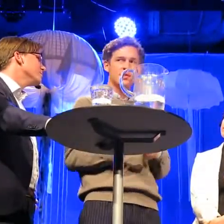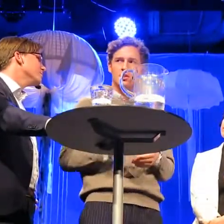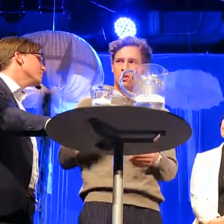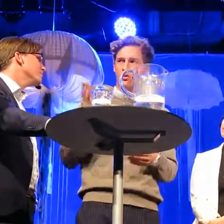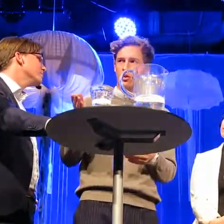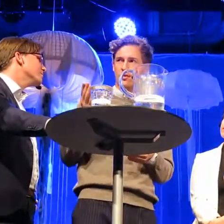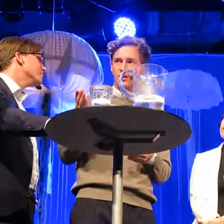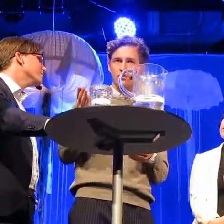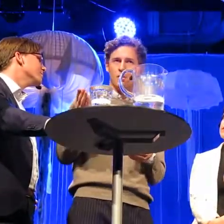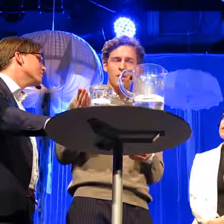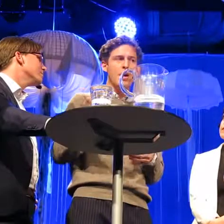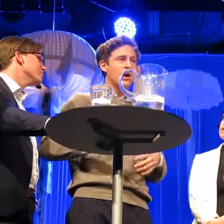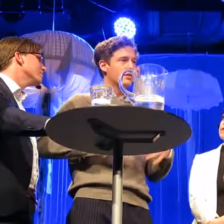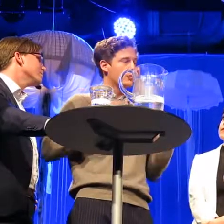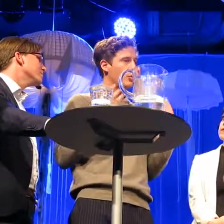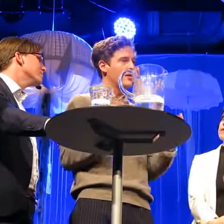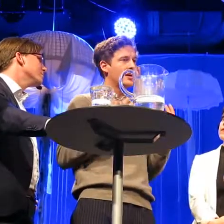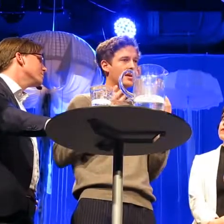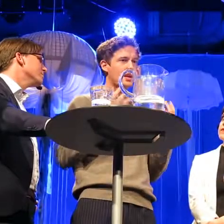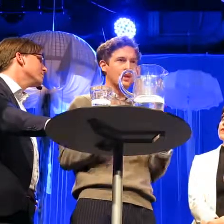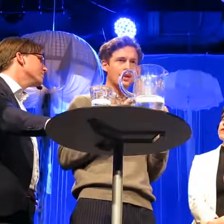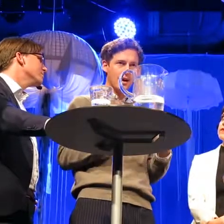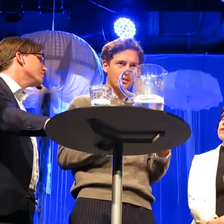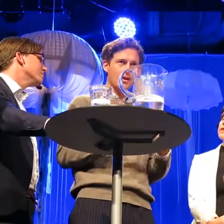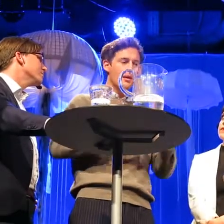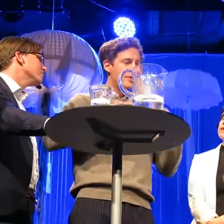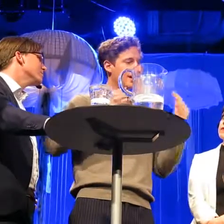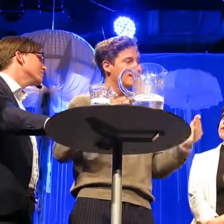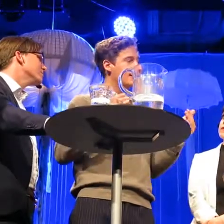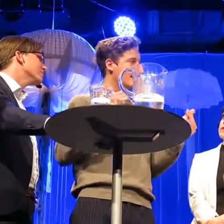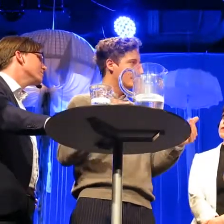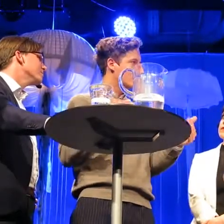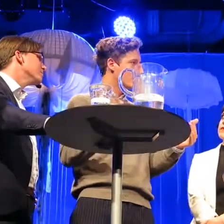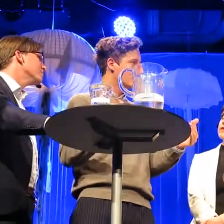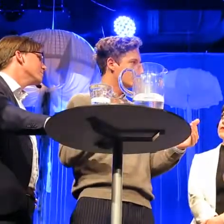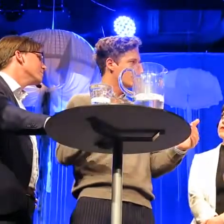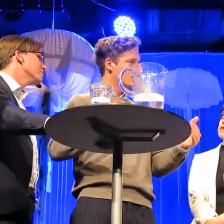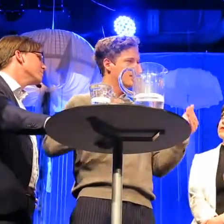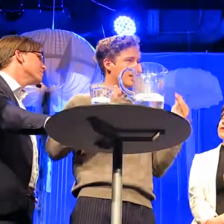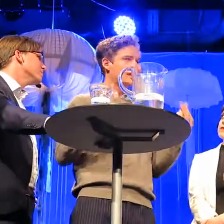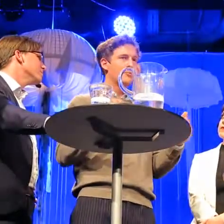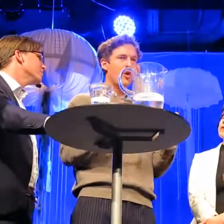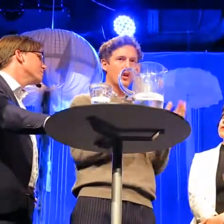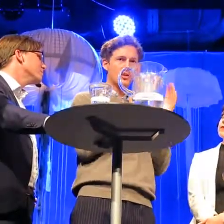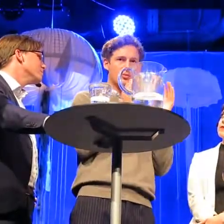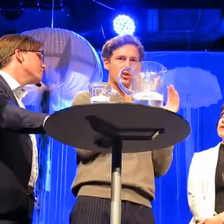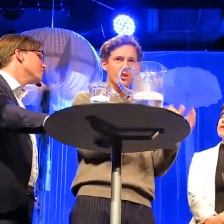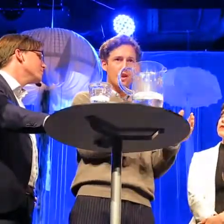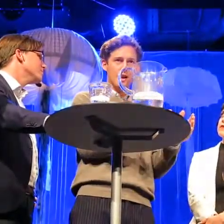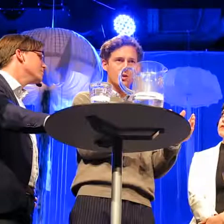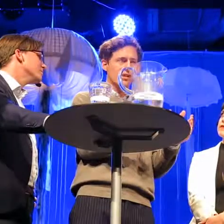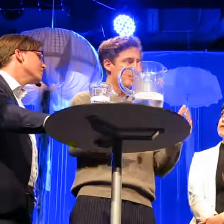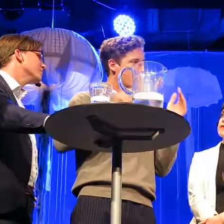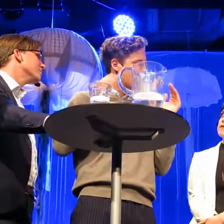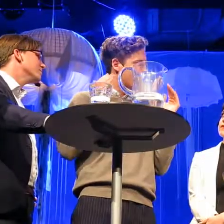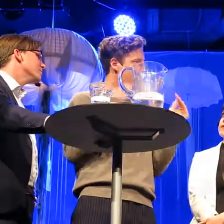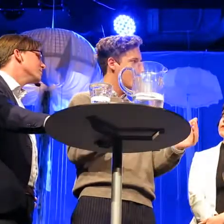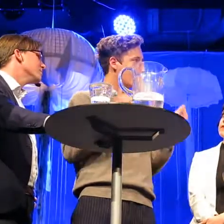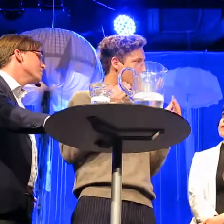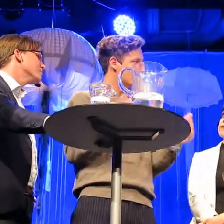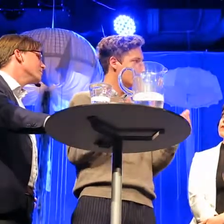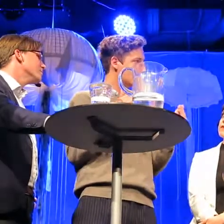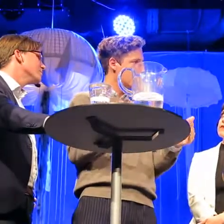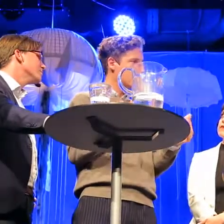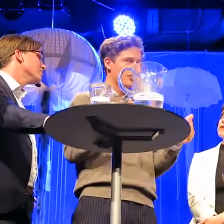Jag hoppas att vi skulle kunna vara överens om att påverka regeringen att bredda den här energikommissionen, så att vi inte bara sitter och pratar el, utan att vi